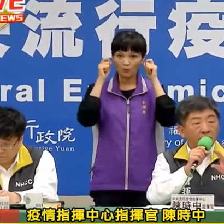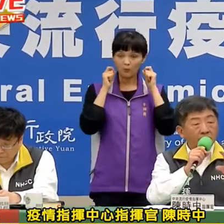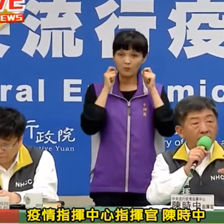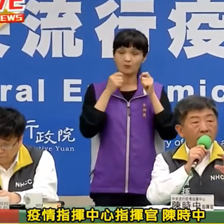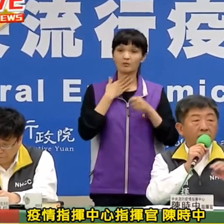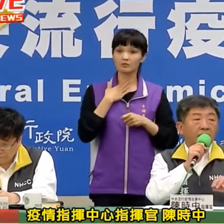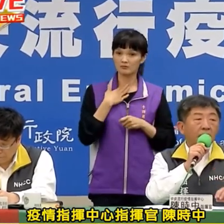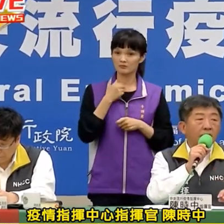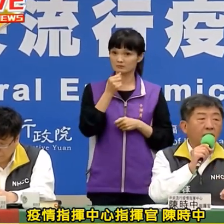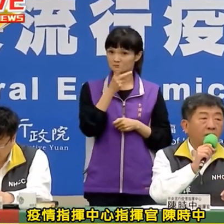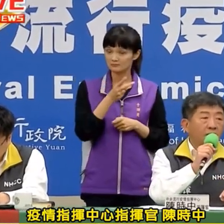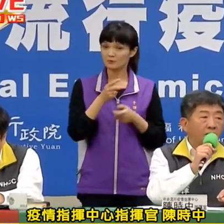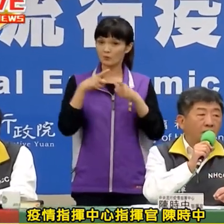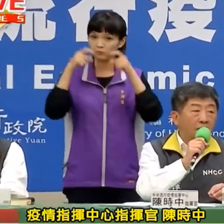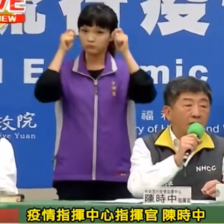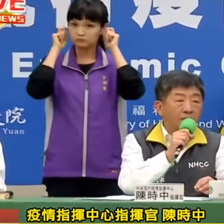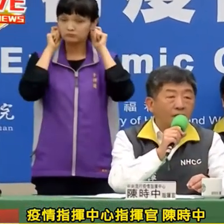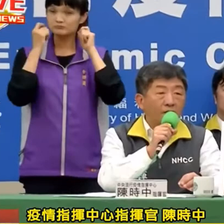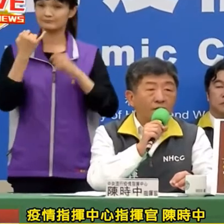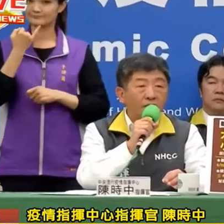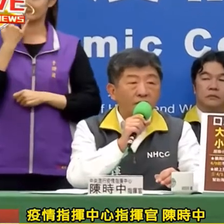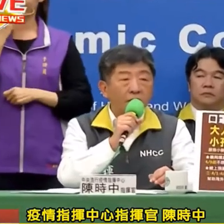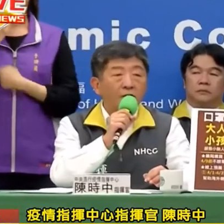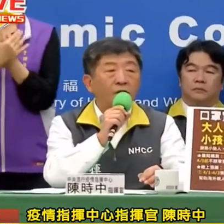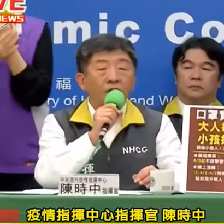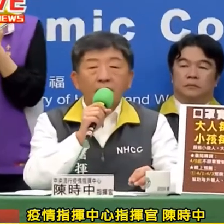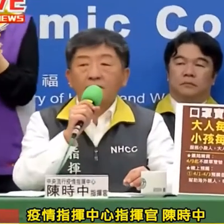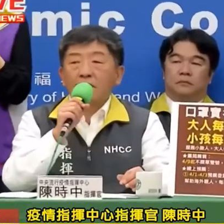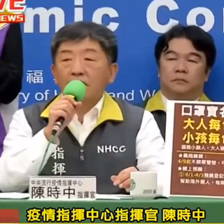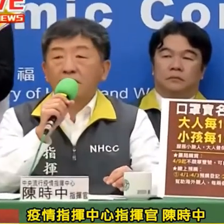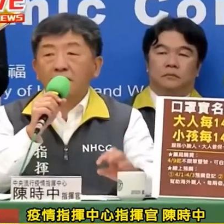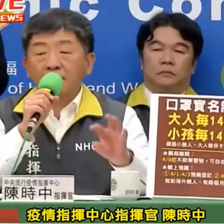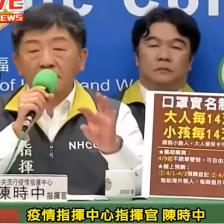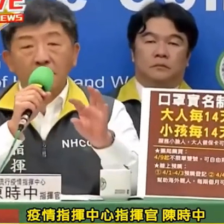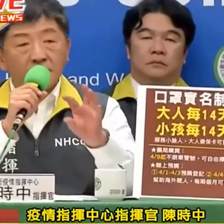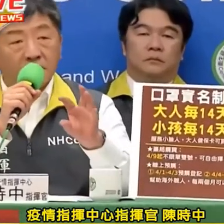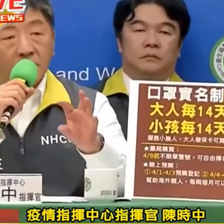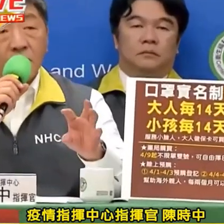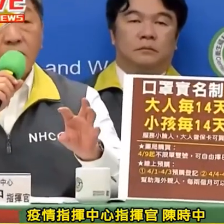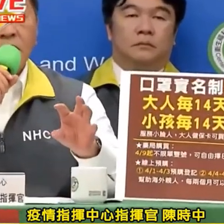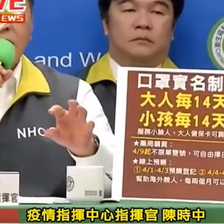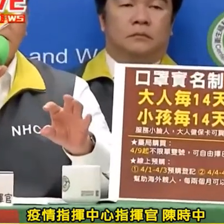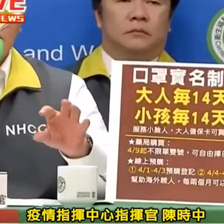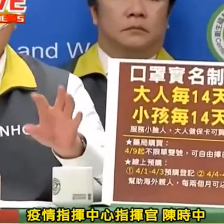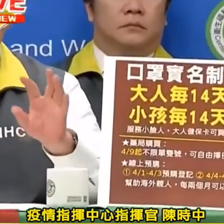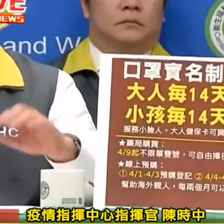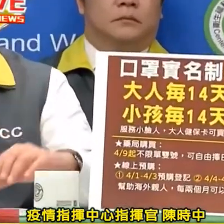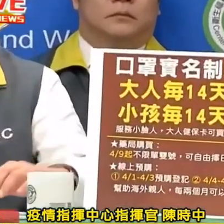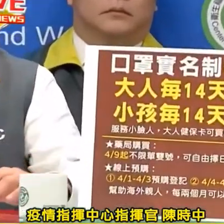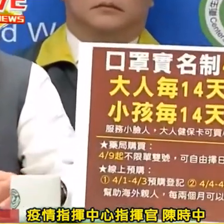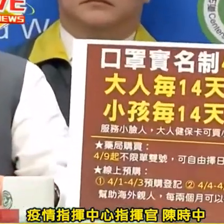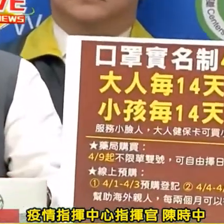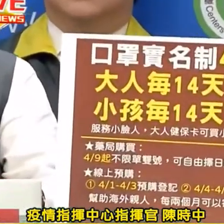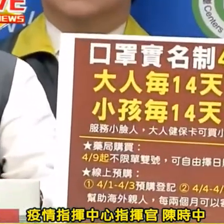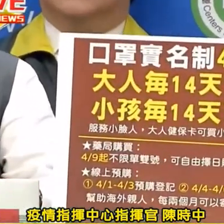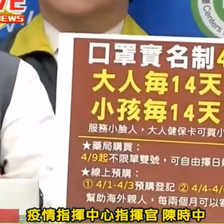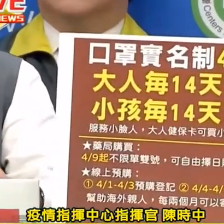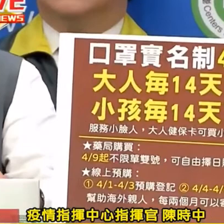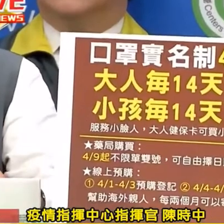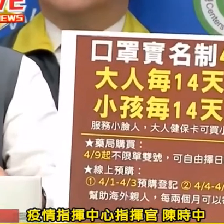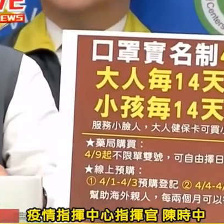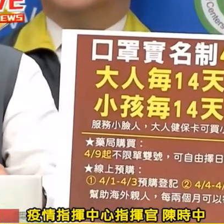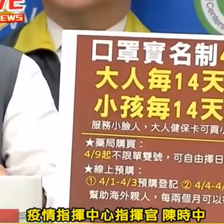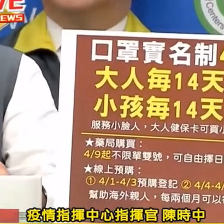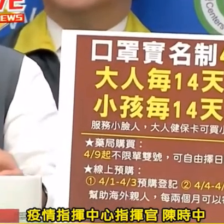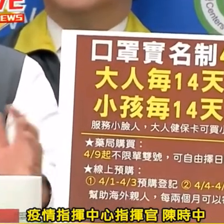质，好，也可以让它好有很好的防护的效果，不要因为拿到比较多而产生一些浪费的